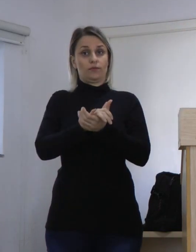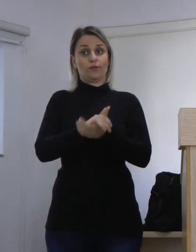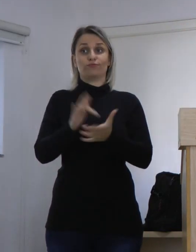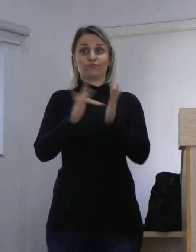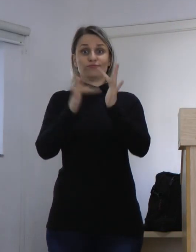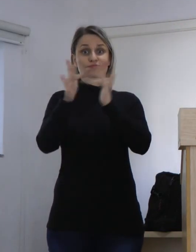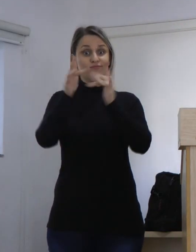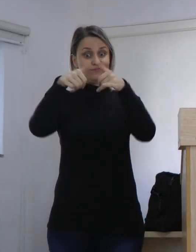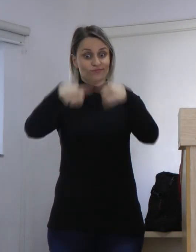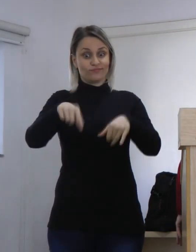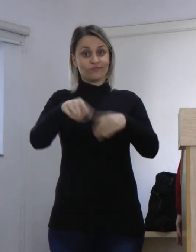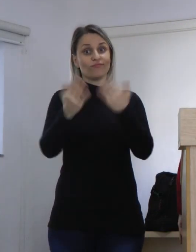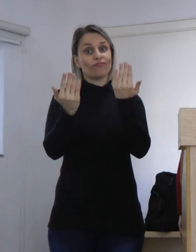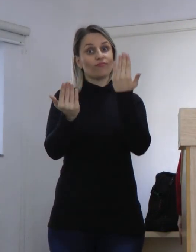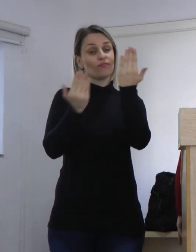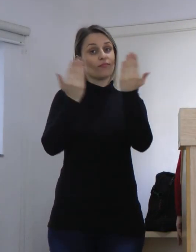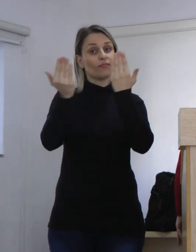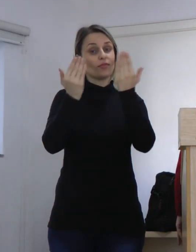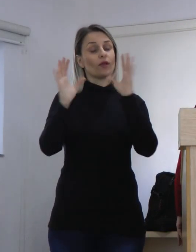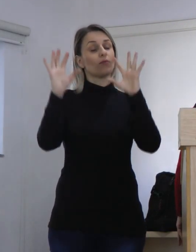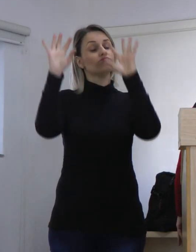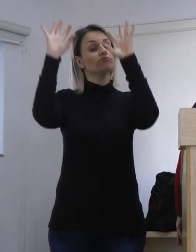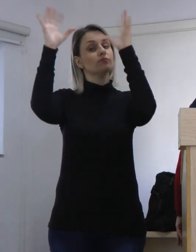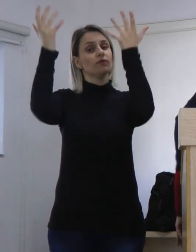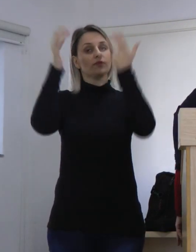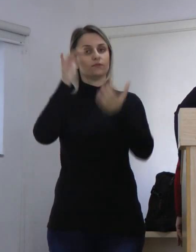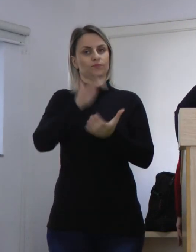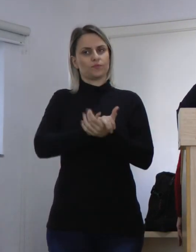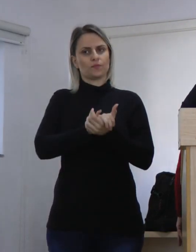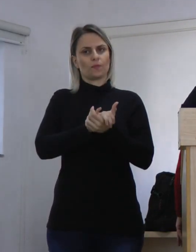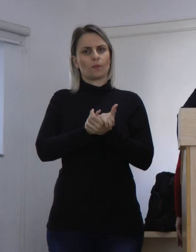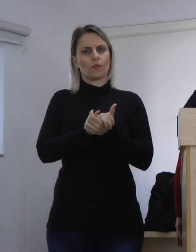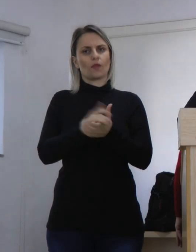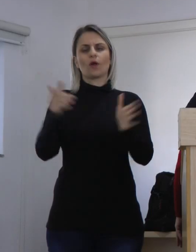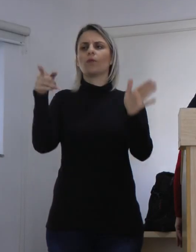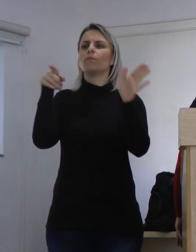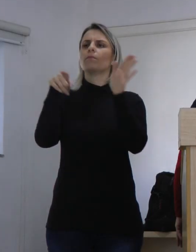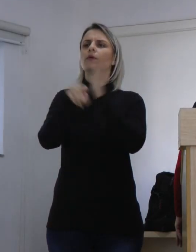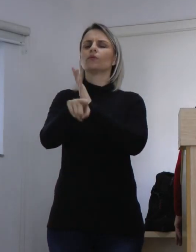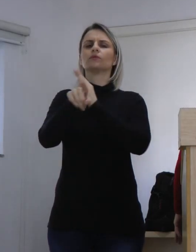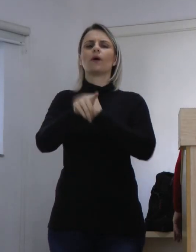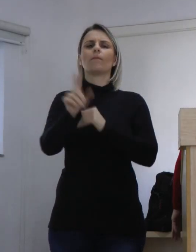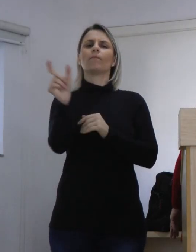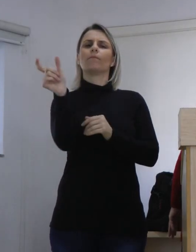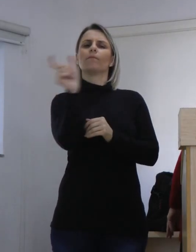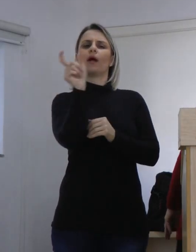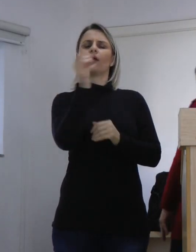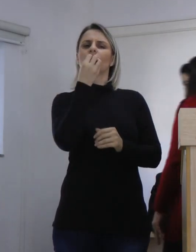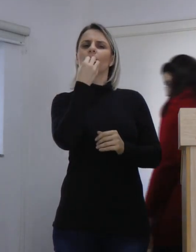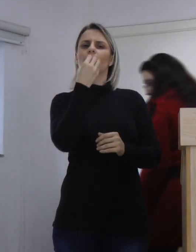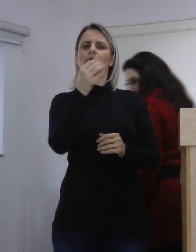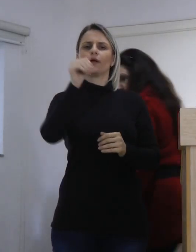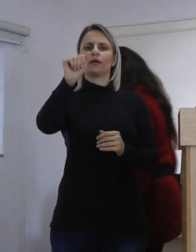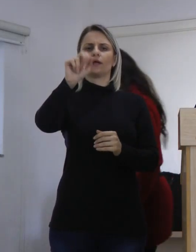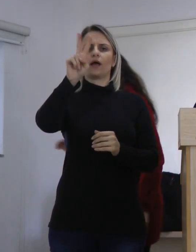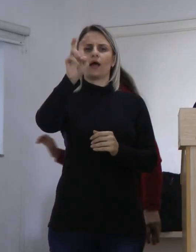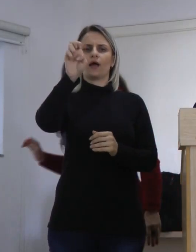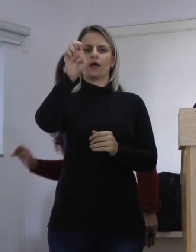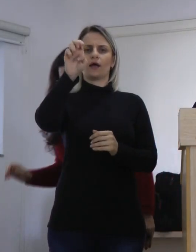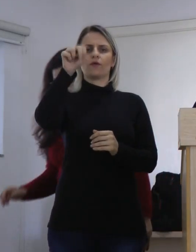casamento. E quem sabe o que significa a palavra bem-aventurados?